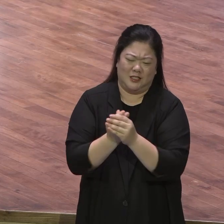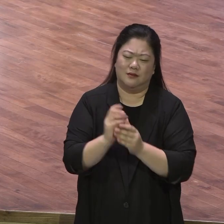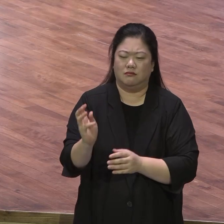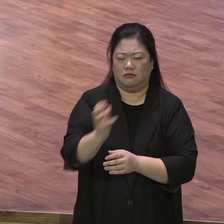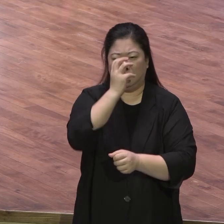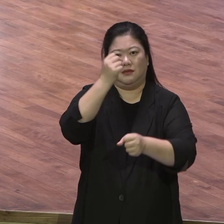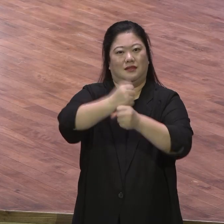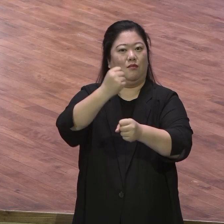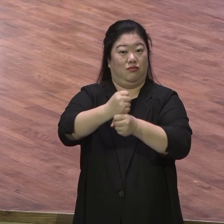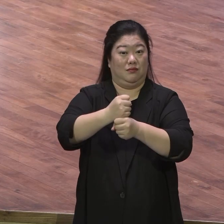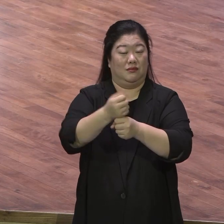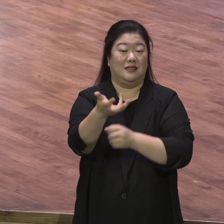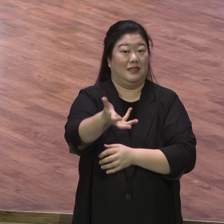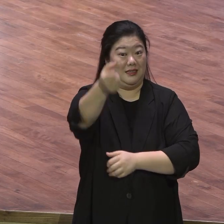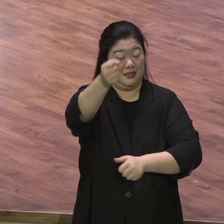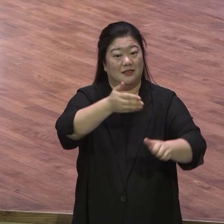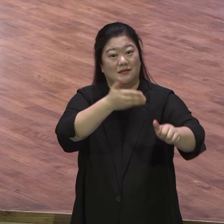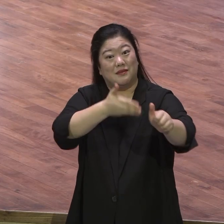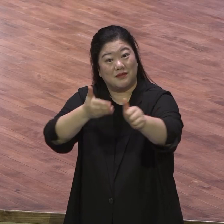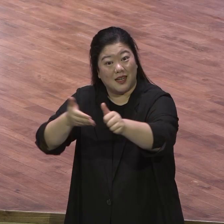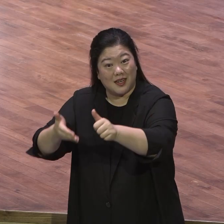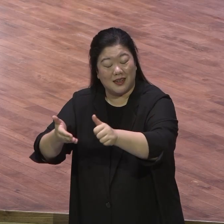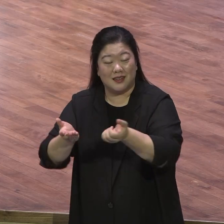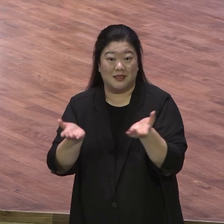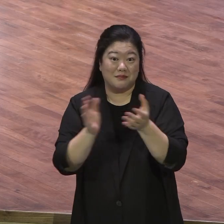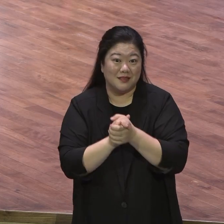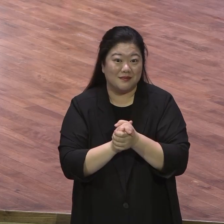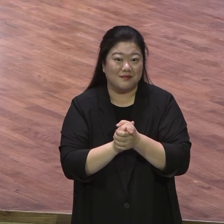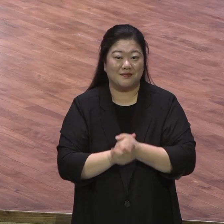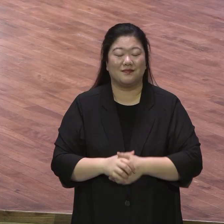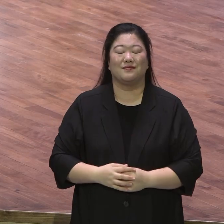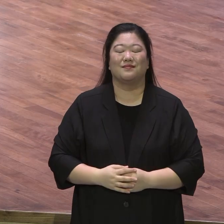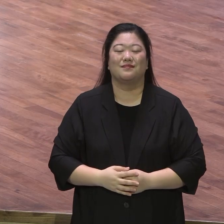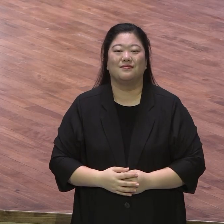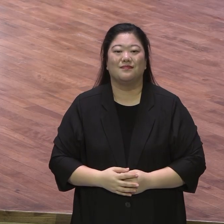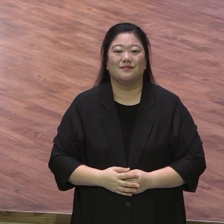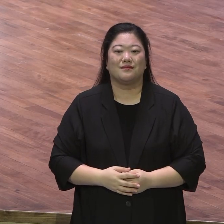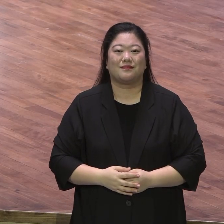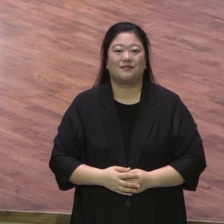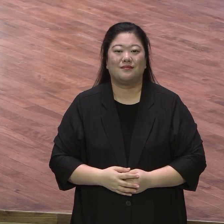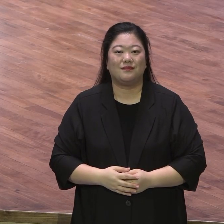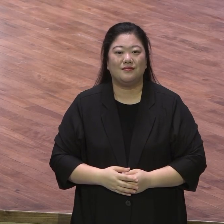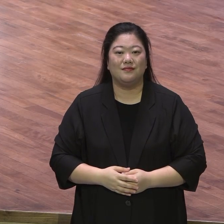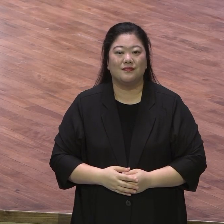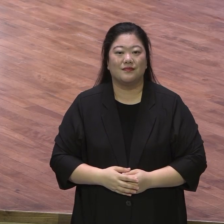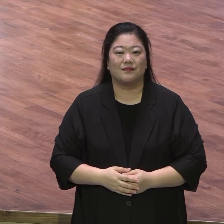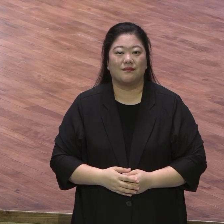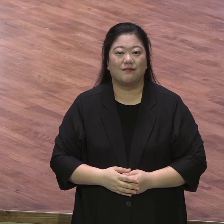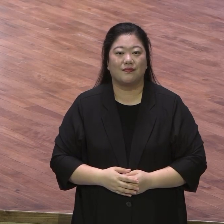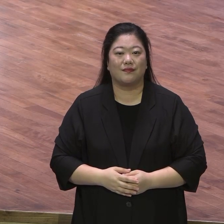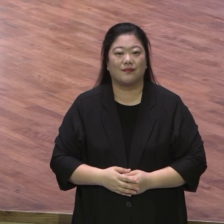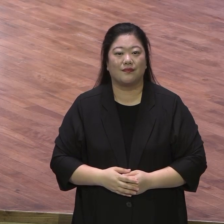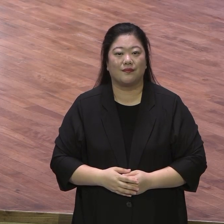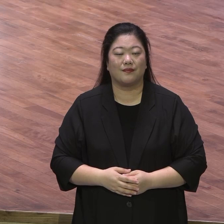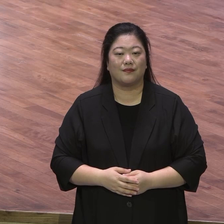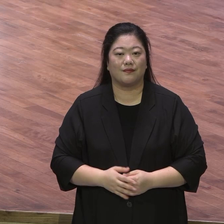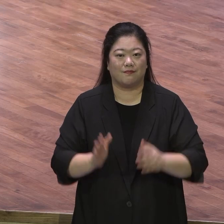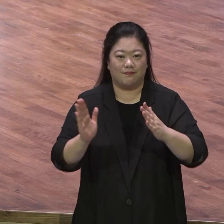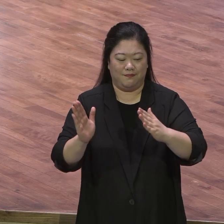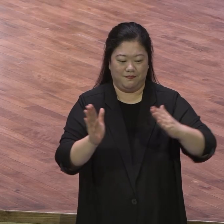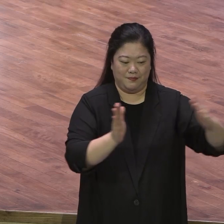자리로 나아가는 우리 예원 가족들 다 되시기를 제모로 축복합니다. 우리가 지금 금요식 기도 시간에